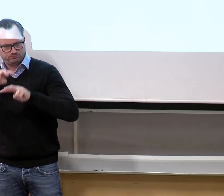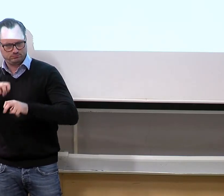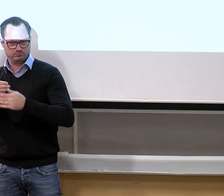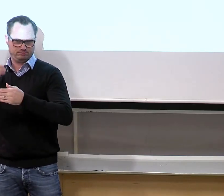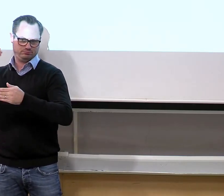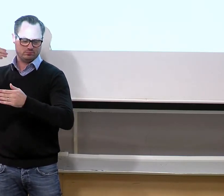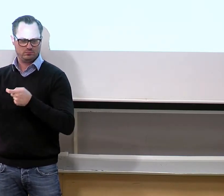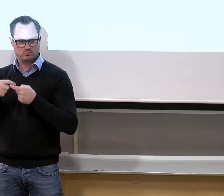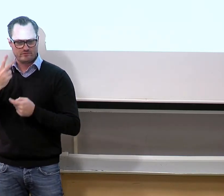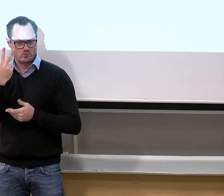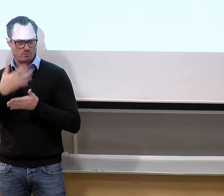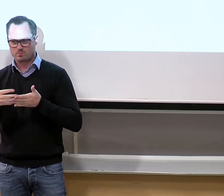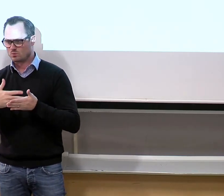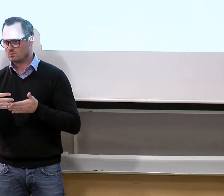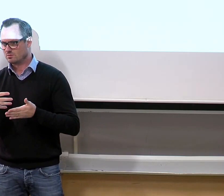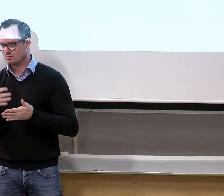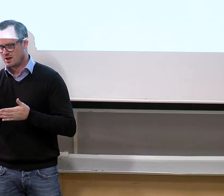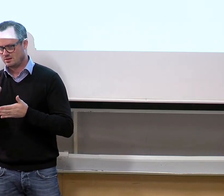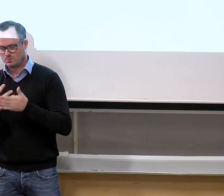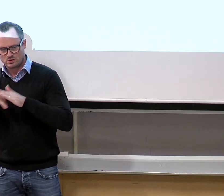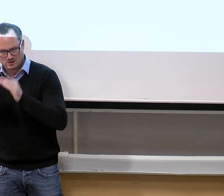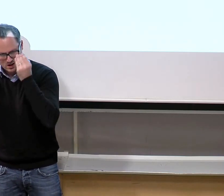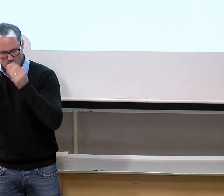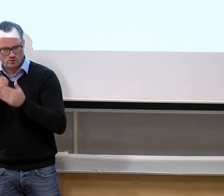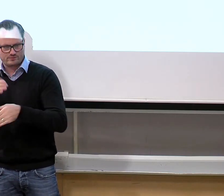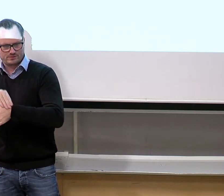och utifrån en teori, från en tvåspråkighetsteori